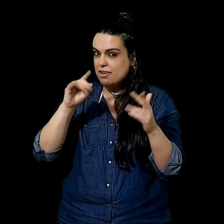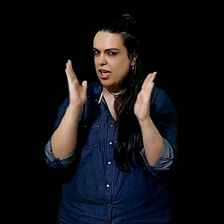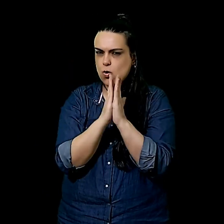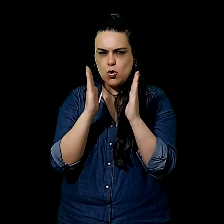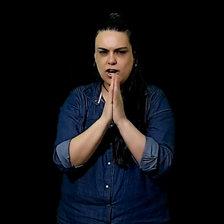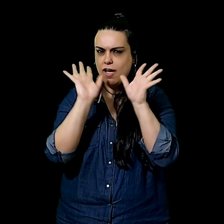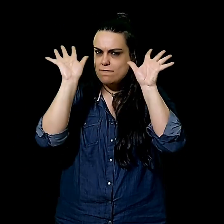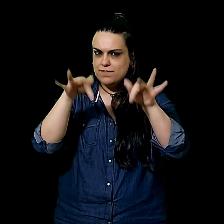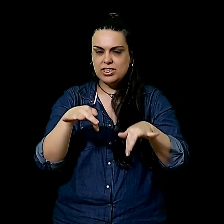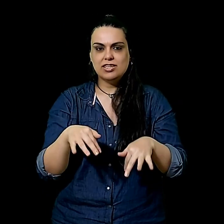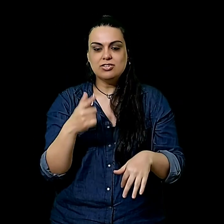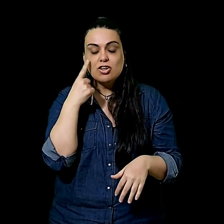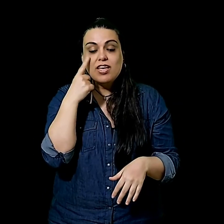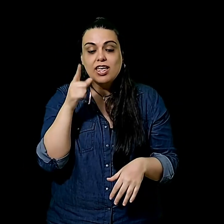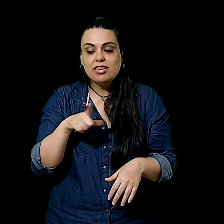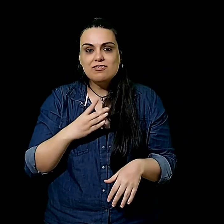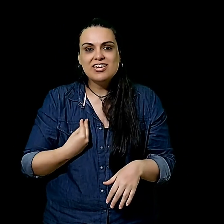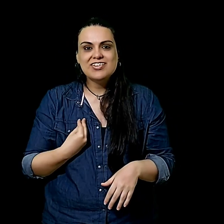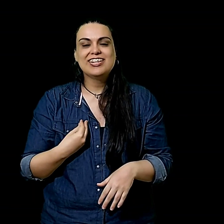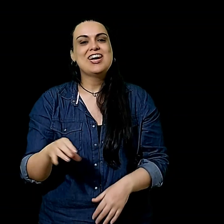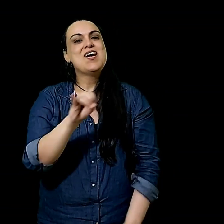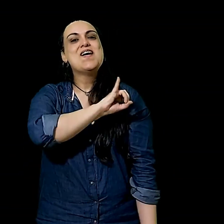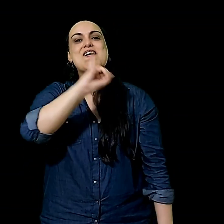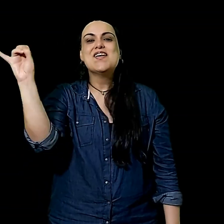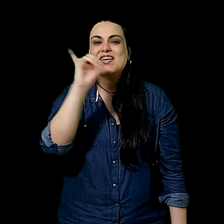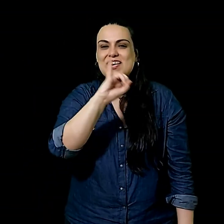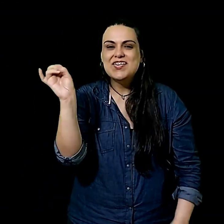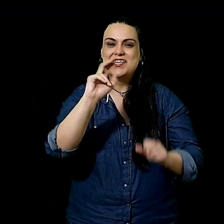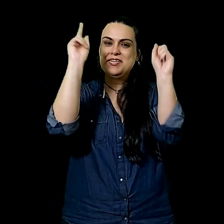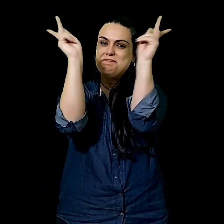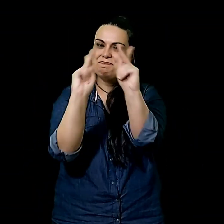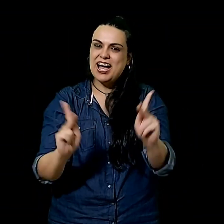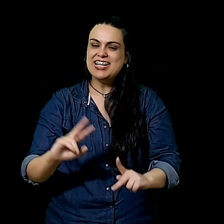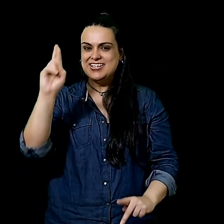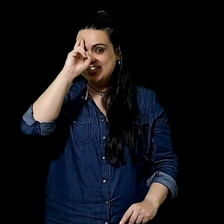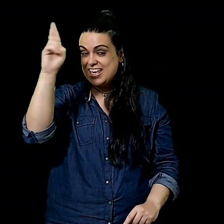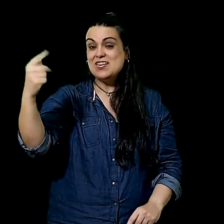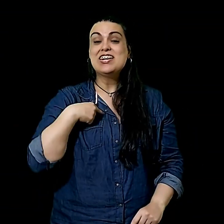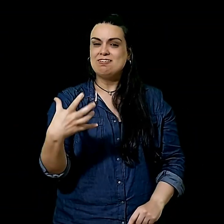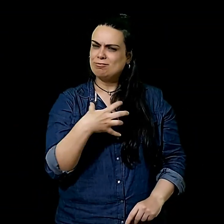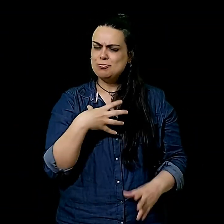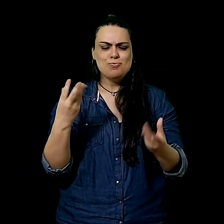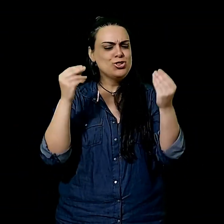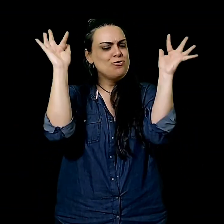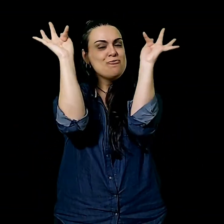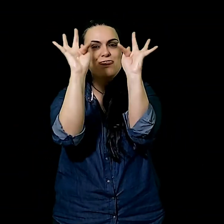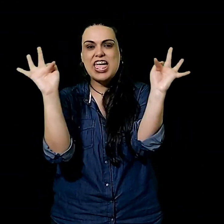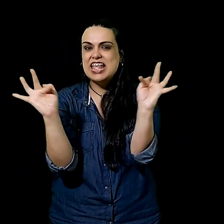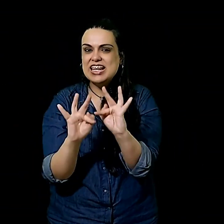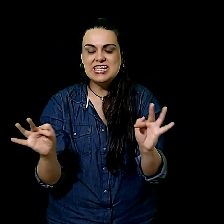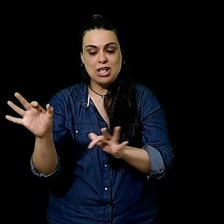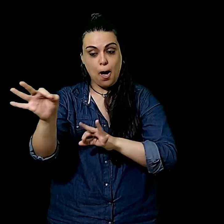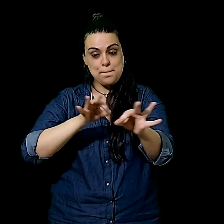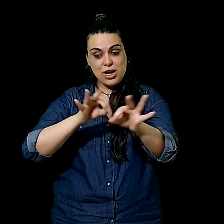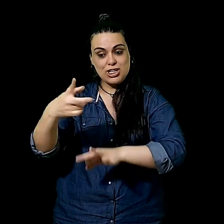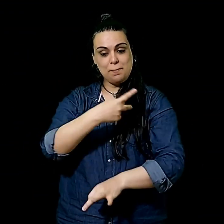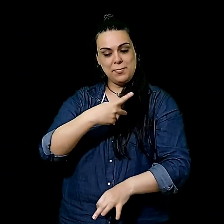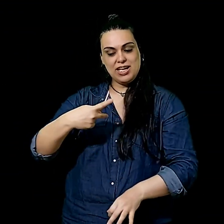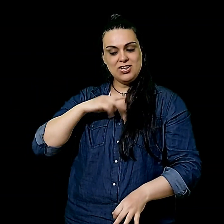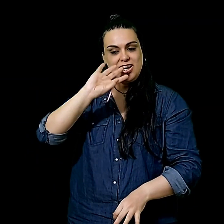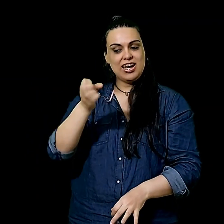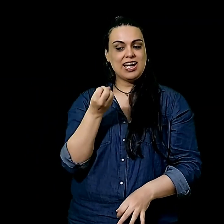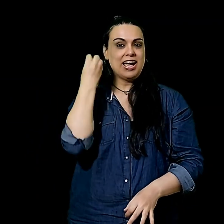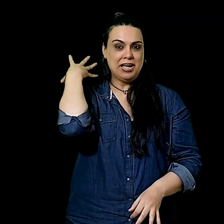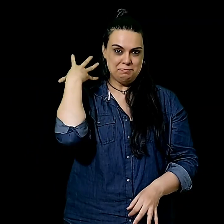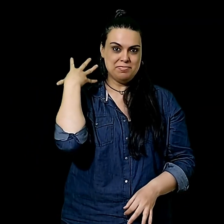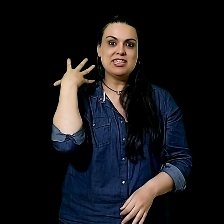orar, para fechar. Deixa eu ver se ela veio, se ela tá aqui. Oi, gente, a paz do Senhor. Eu tô muito feliz, muito, com esse projeto da pastora